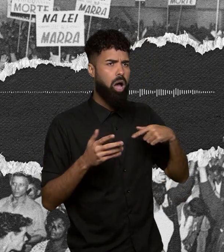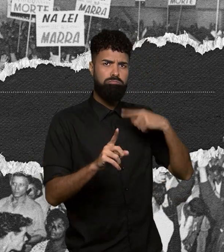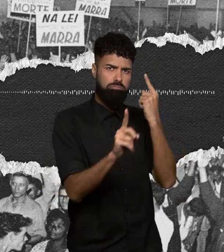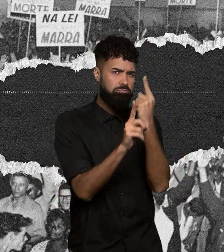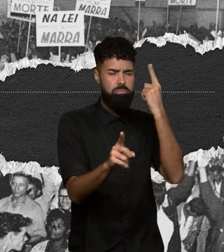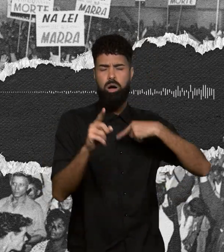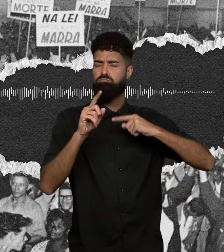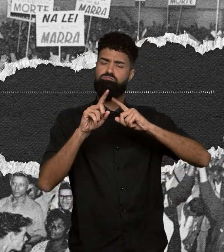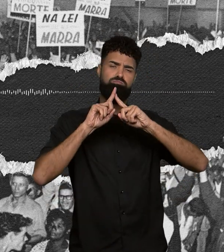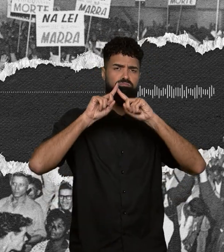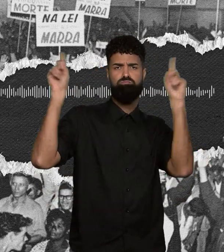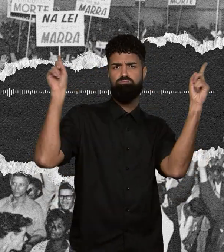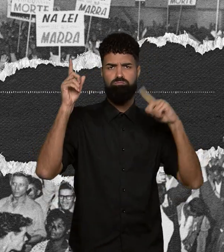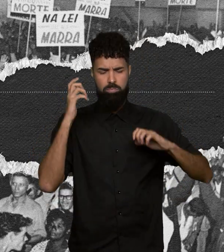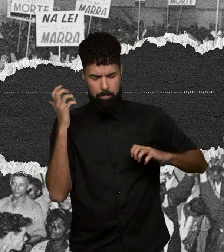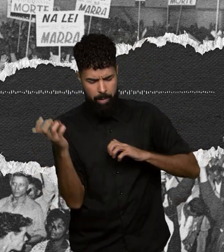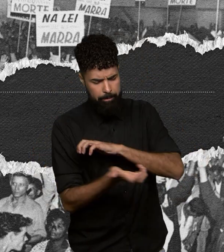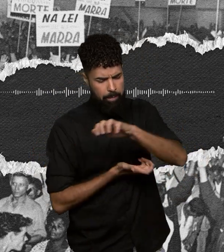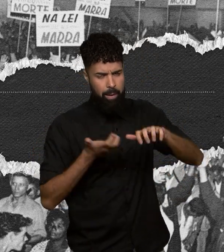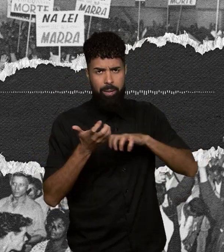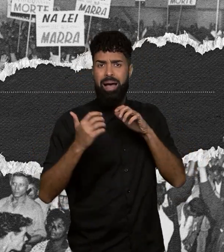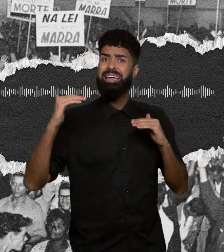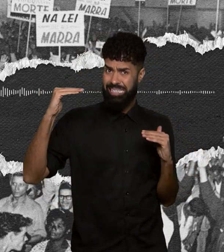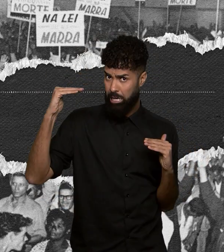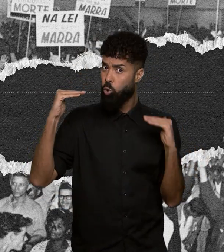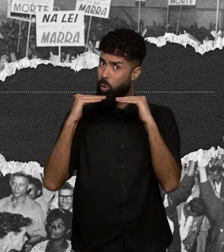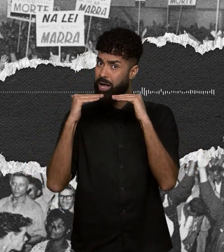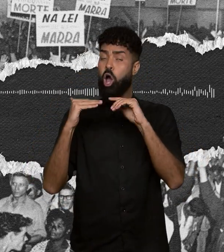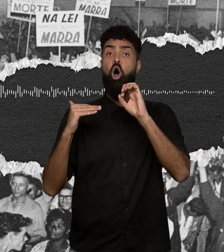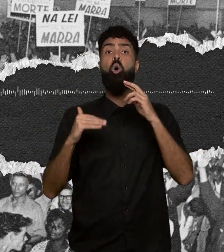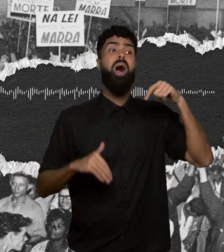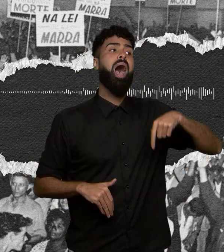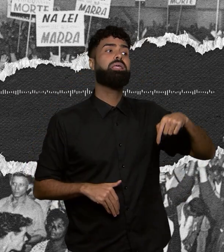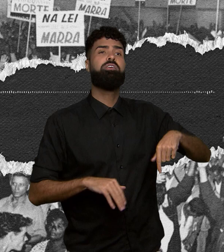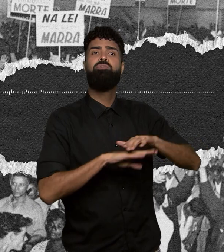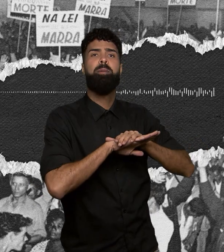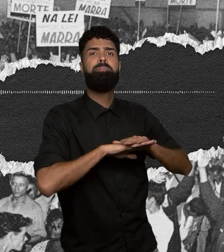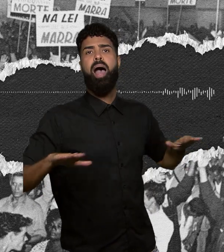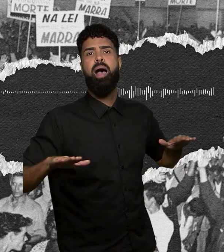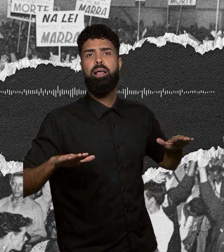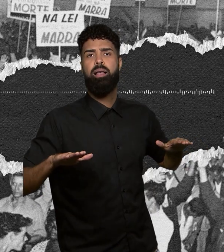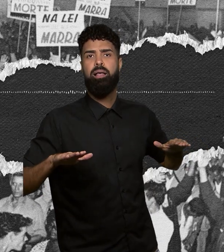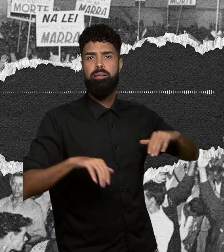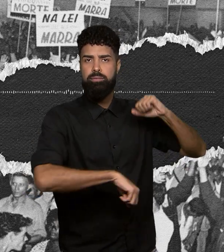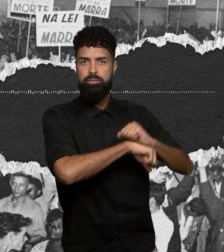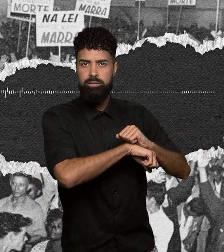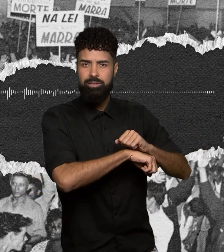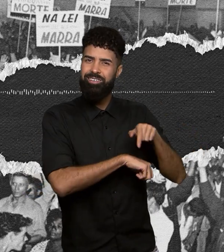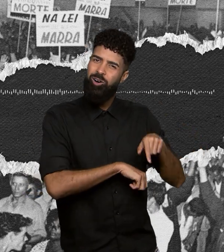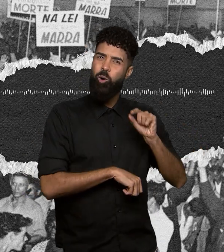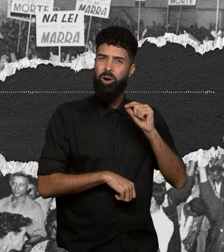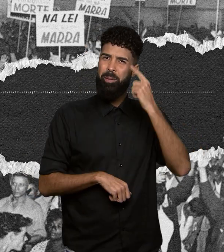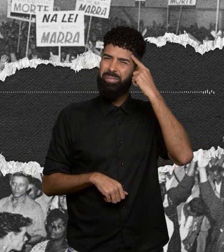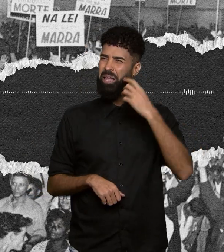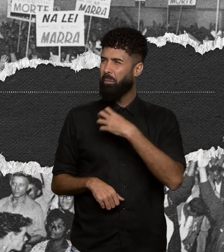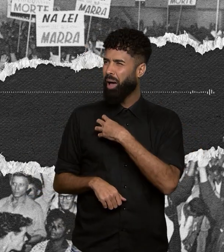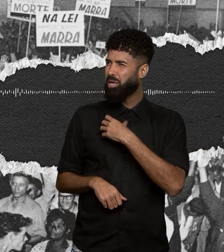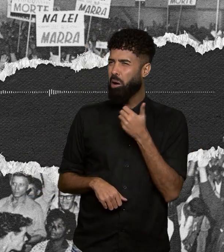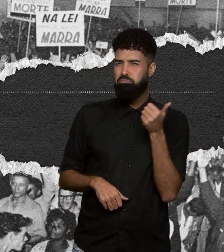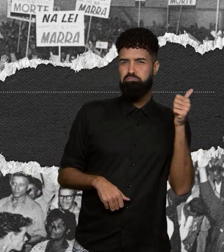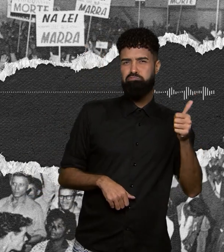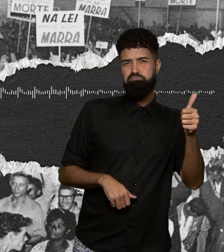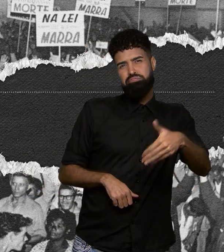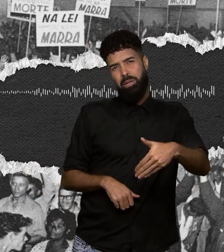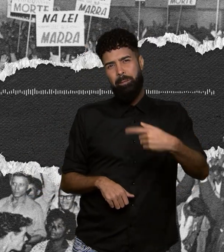que foi chamada o o equipara ou aqui para ou seja nós éramos como se fosse Trabalhadores de segunda categoria né dentro da